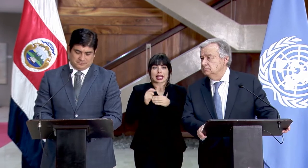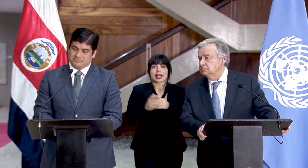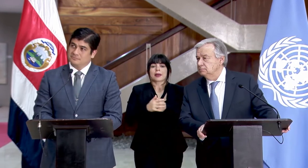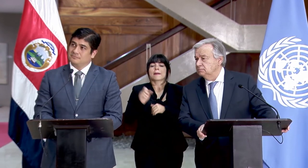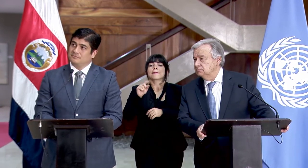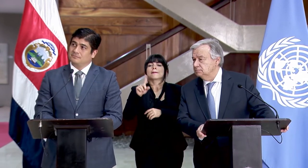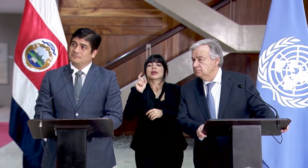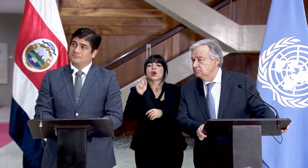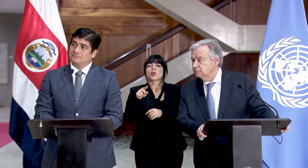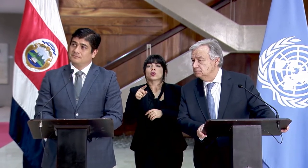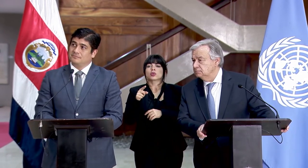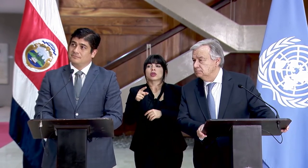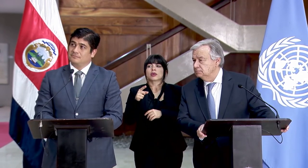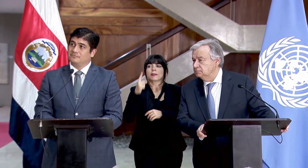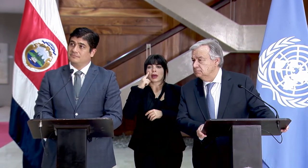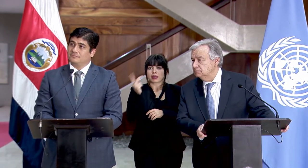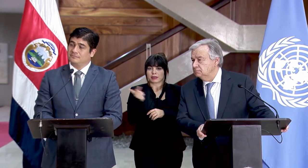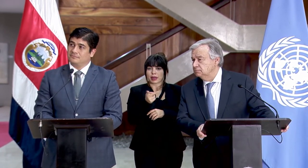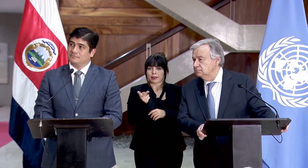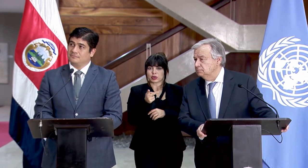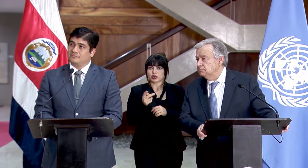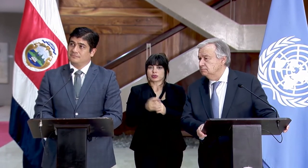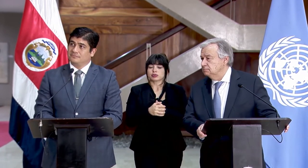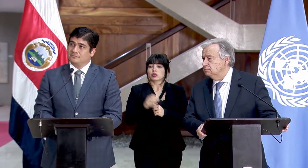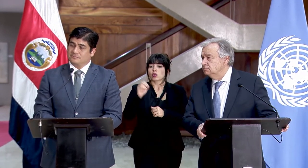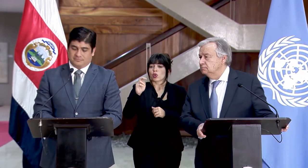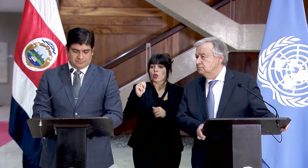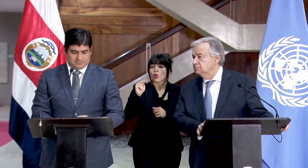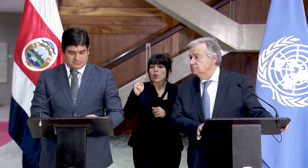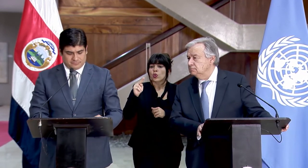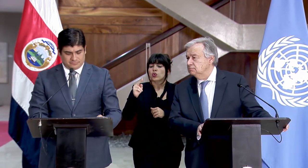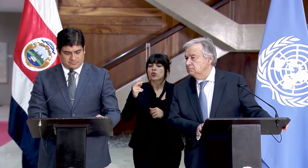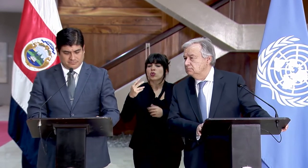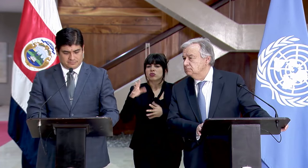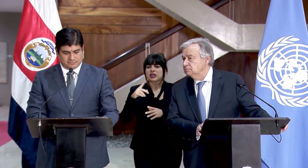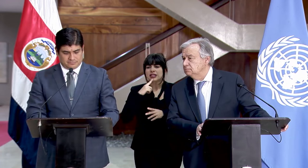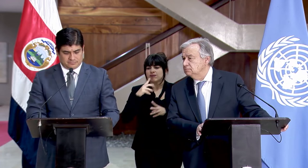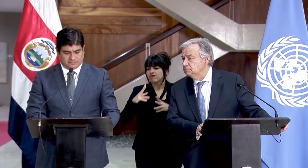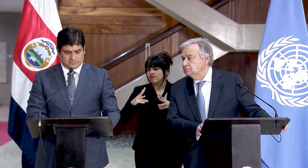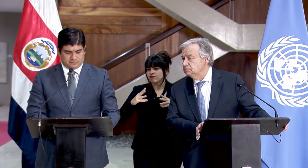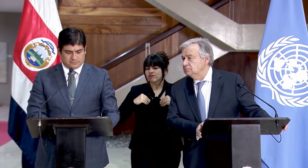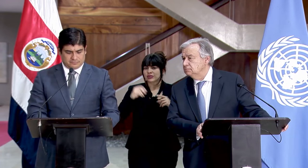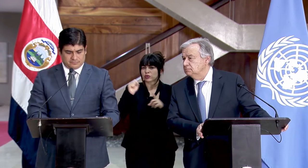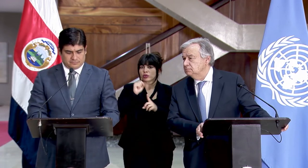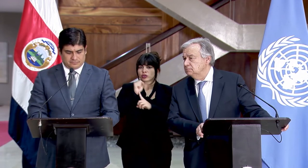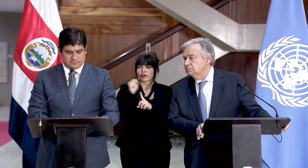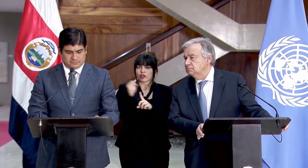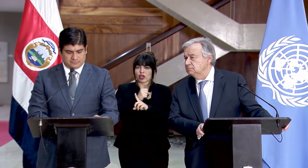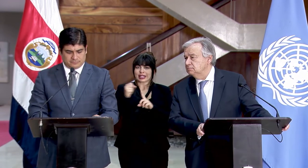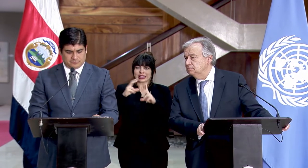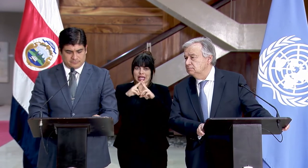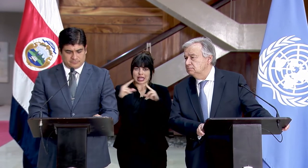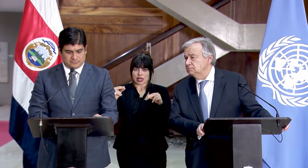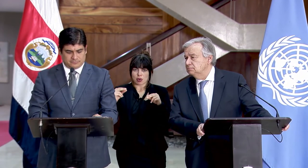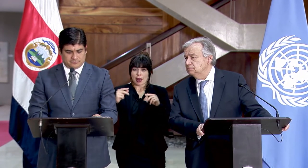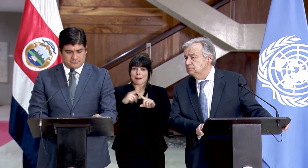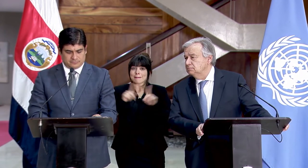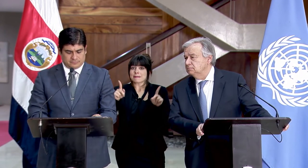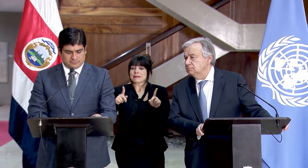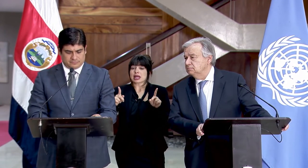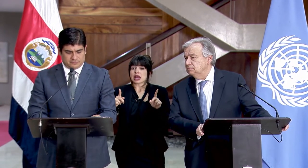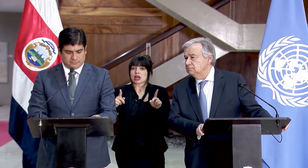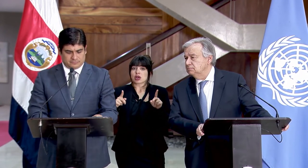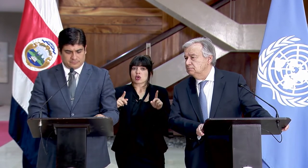La pregunta es para ambos. La ONU ha condenado los actos de violencia en Nicaragua, mas no lo ha